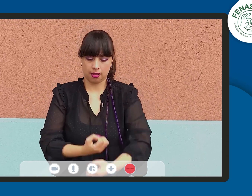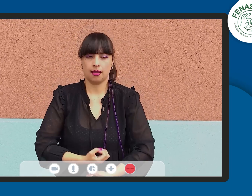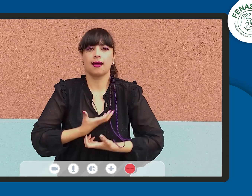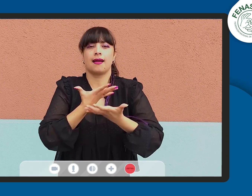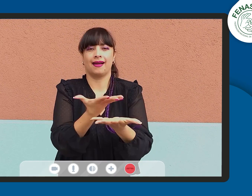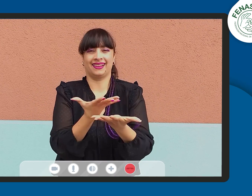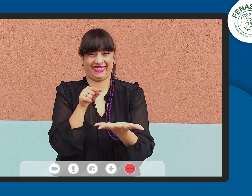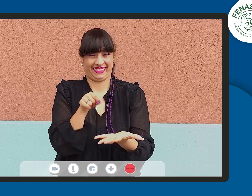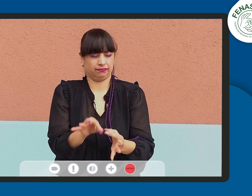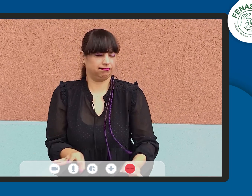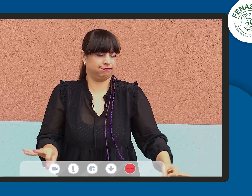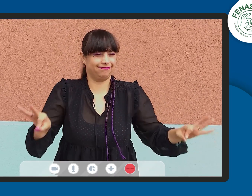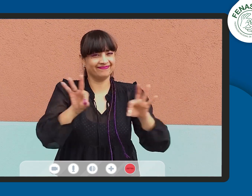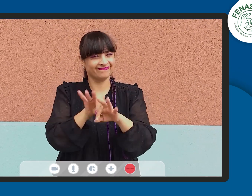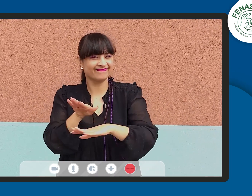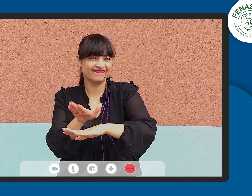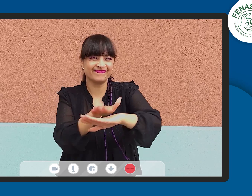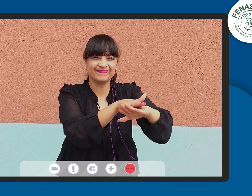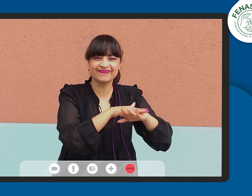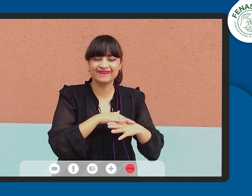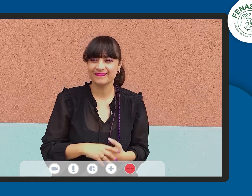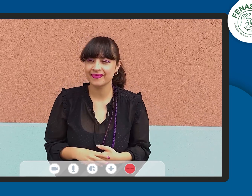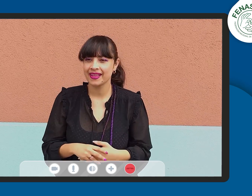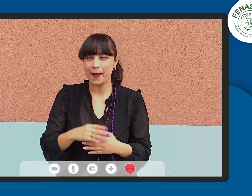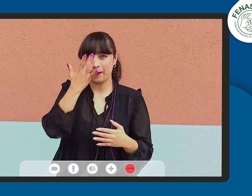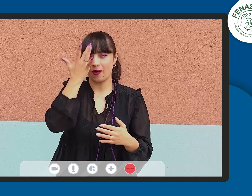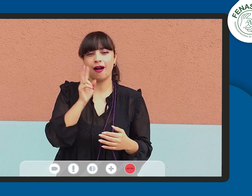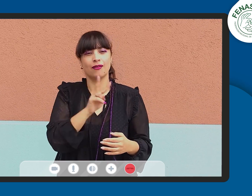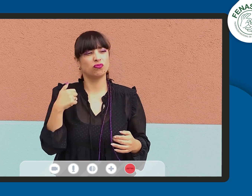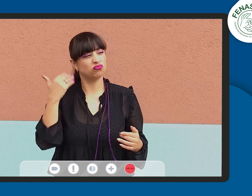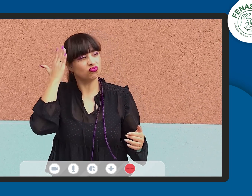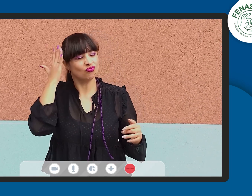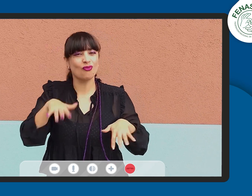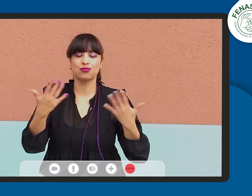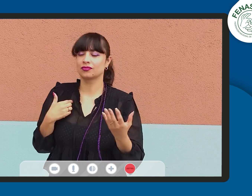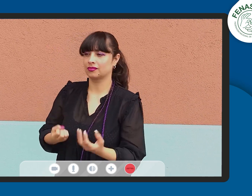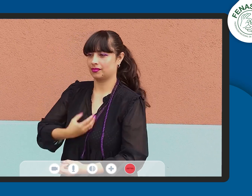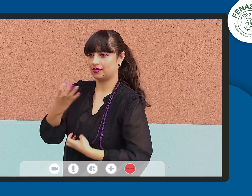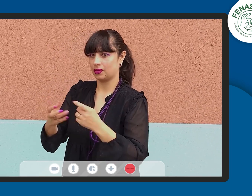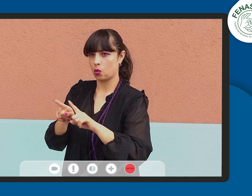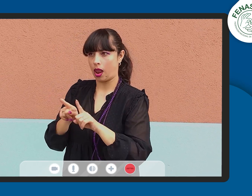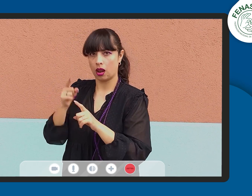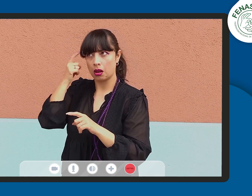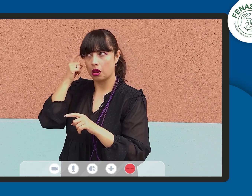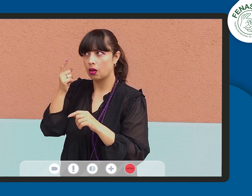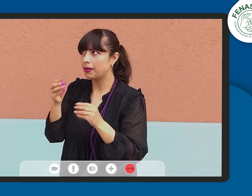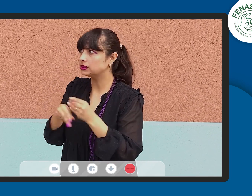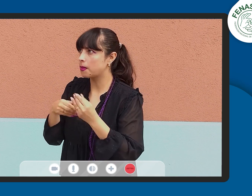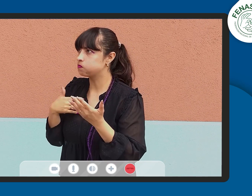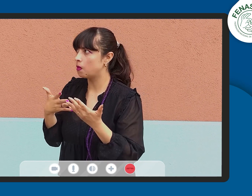ese buen fundamento hacer sus expresiones artísticas. Eso es muy importante. Pues sin eso empezaríamos a hacer una narración en visual vernacular